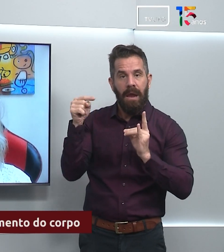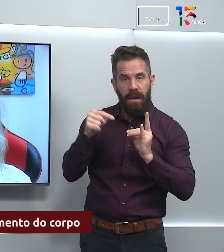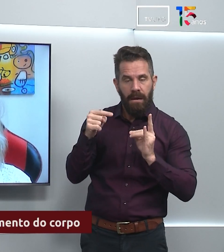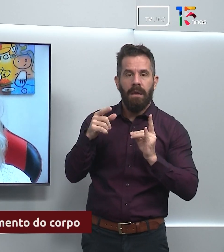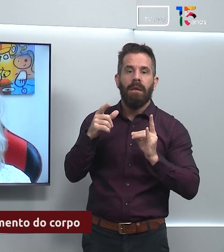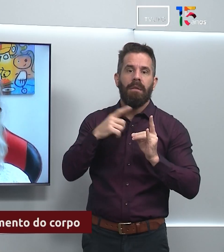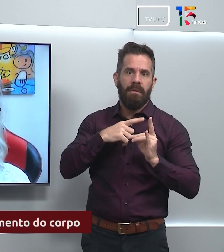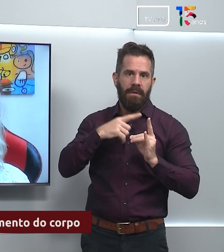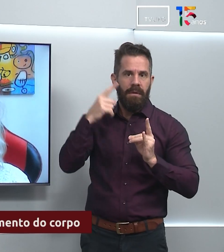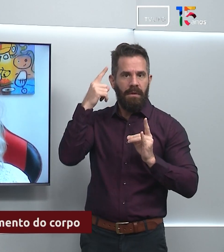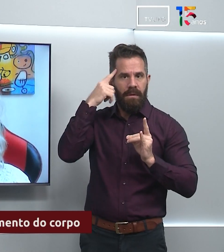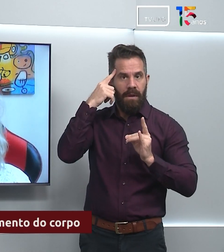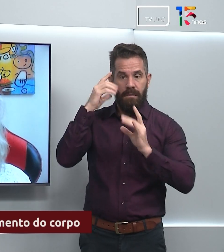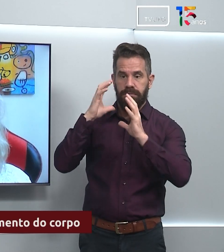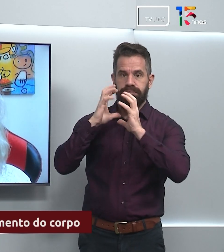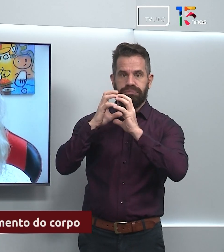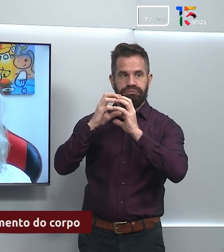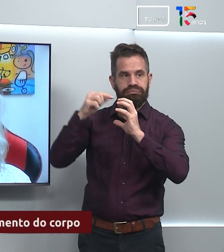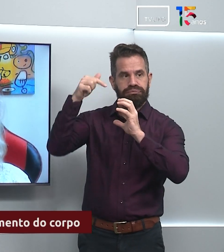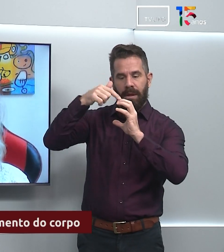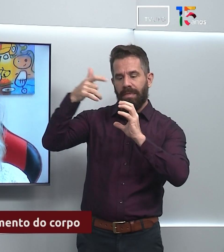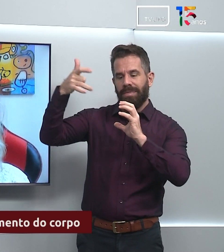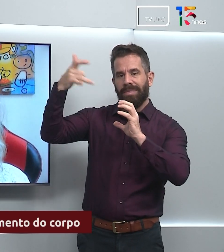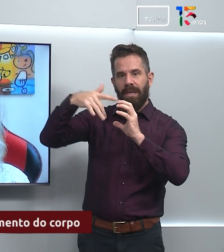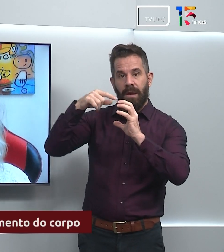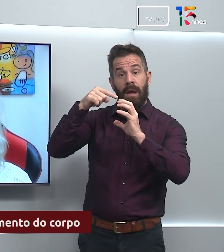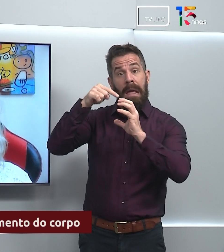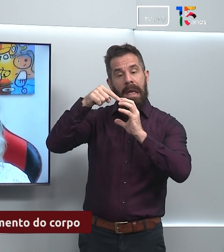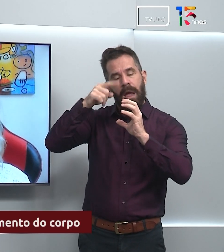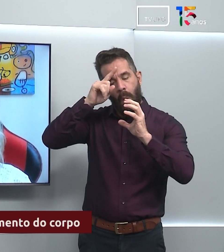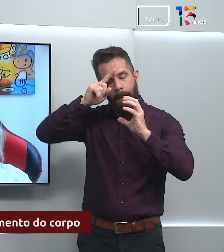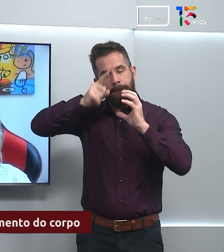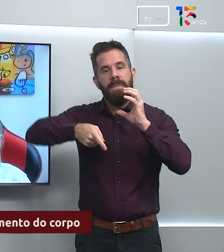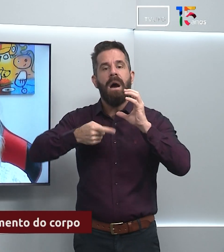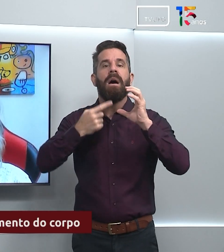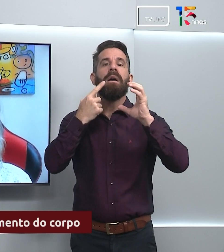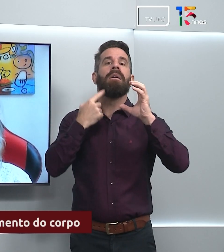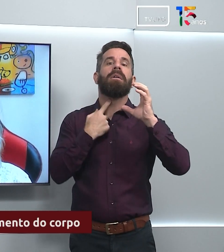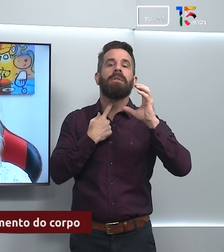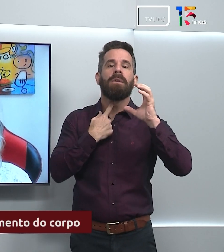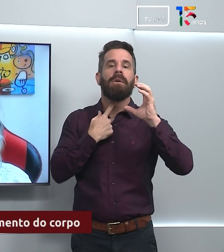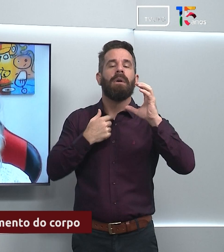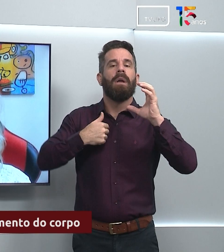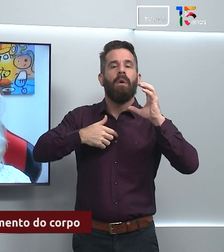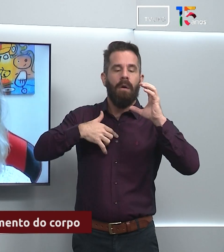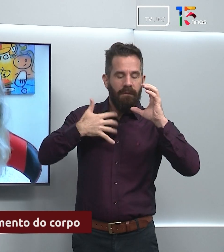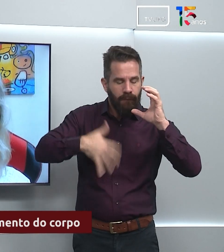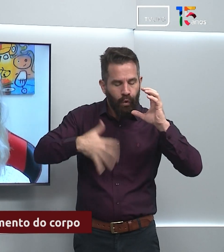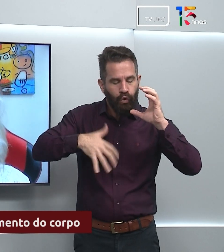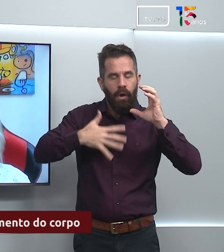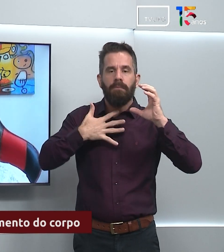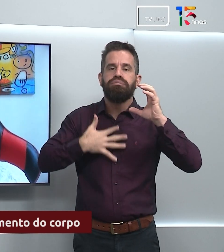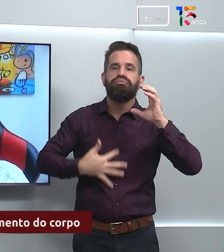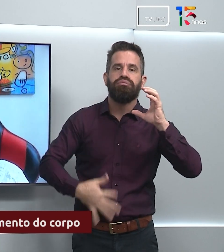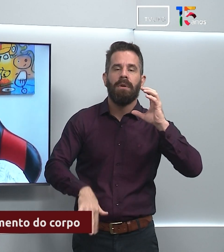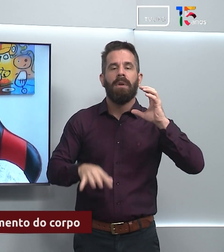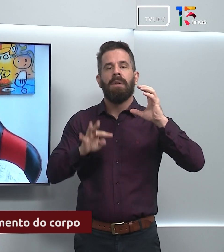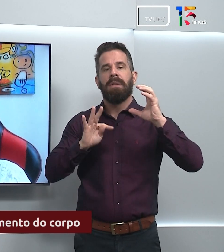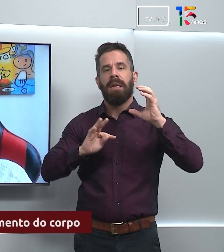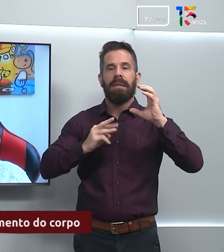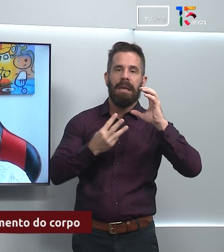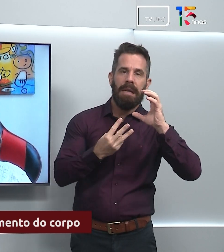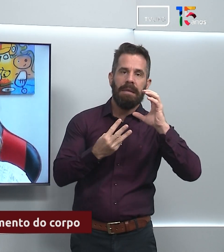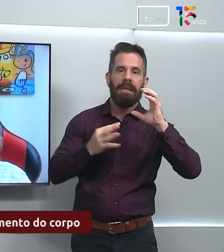que está lá no meio da nossa cabeça, que manda a tireoide funcionar. E o próprio hormônio tireoidiano, tem o T3 e tem o